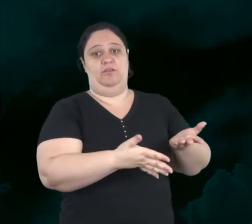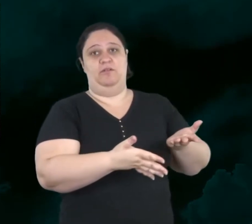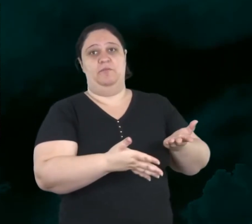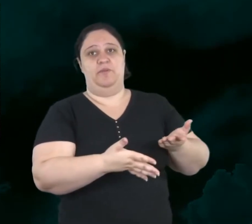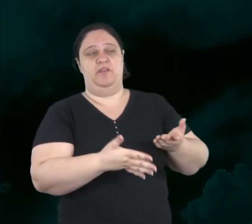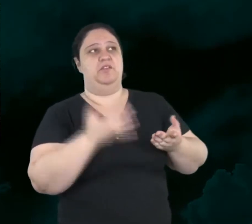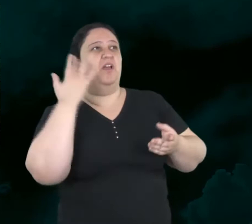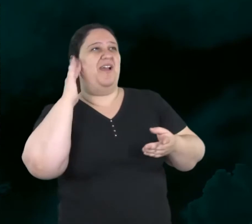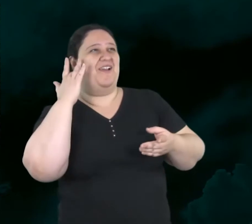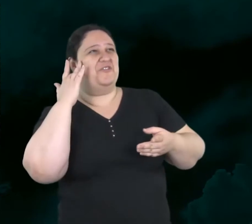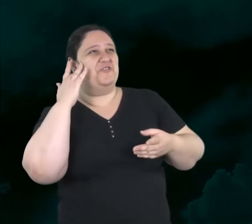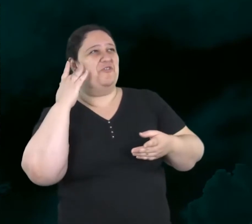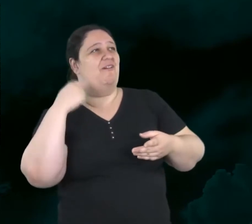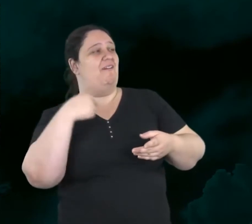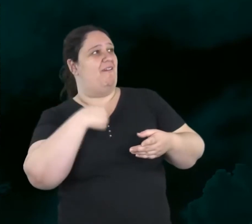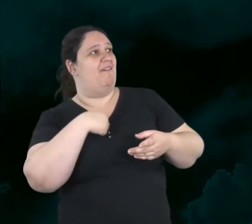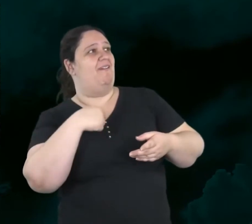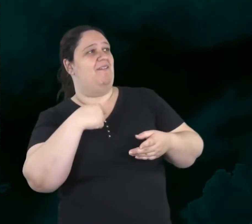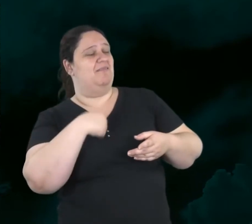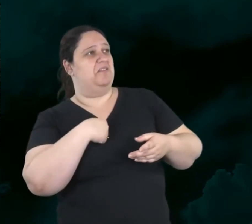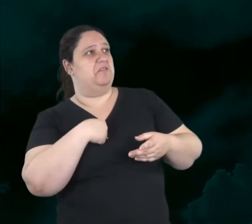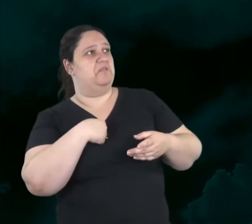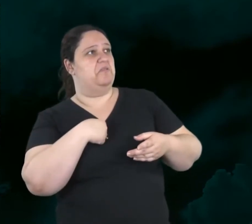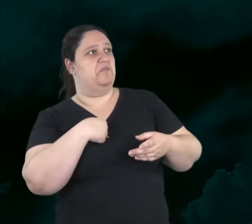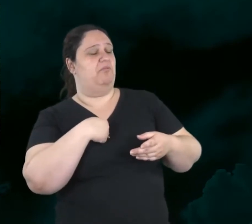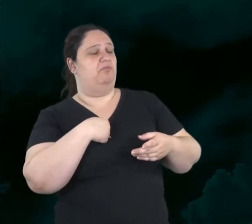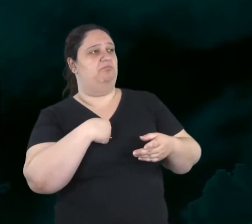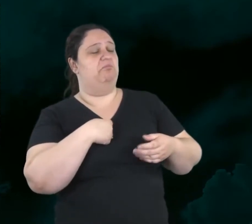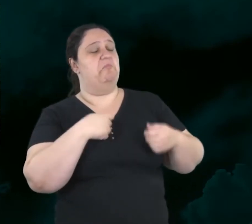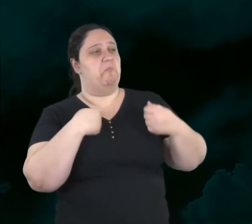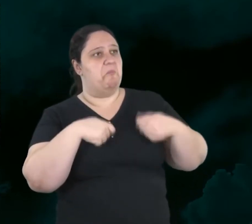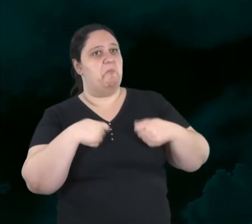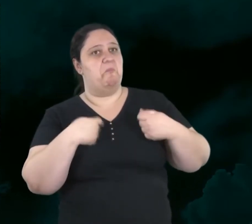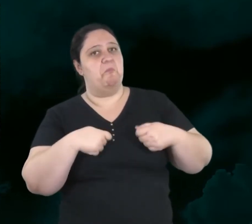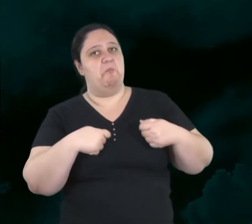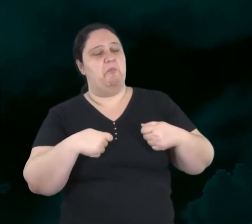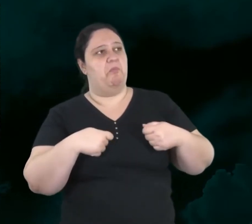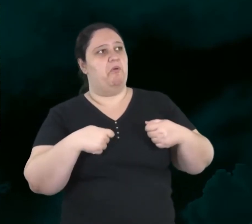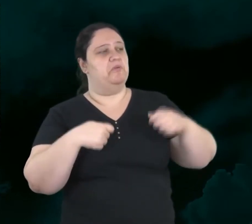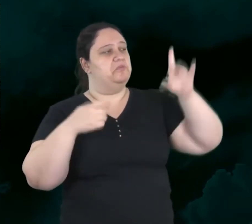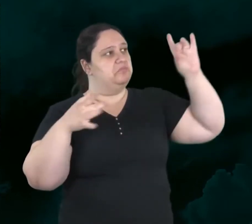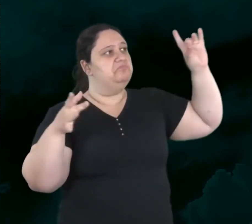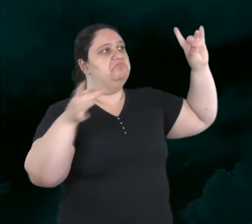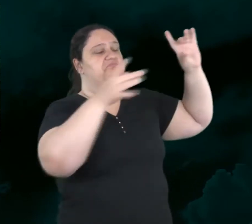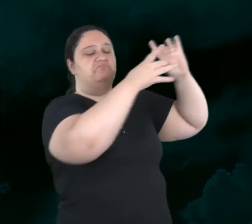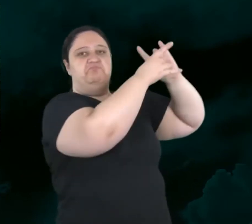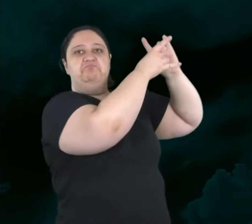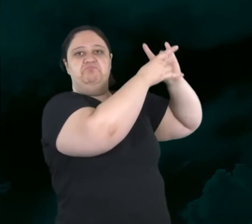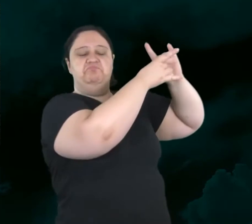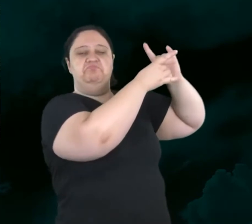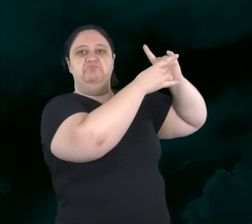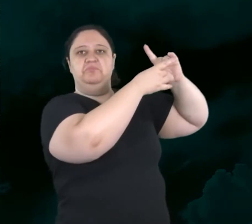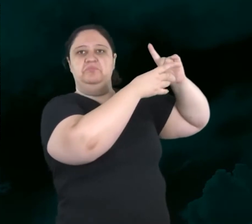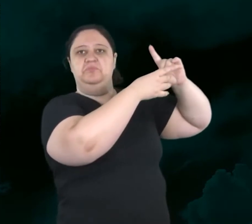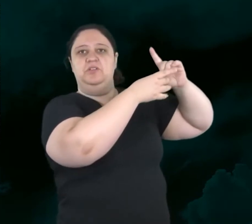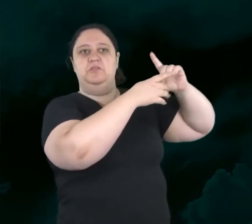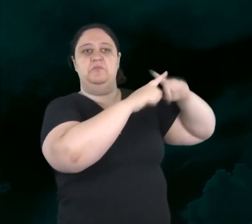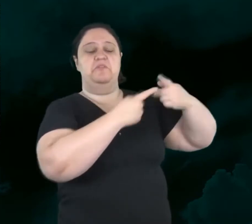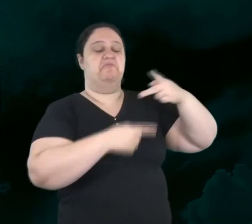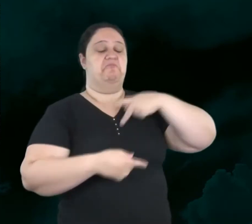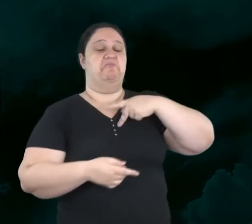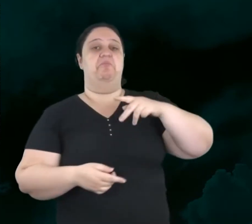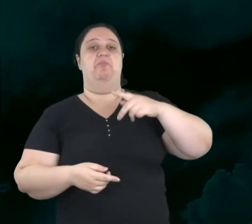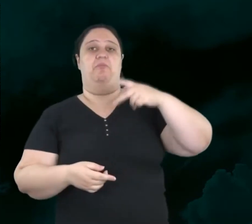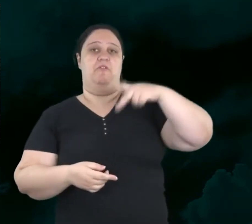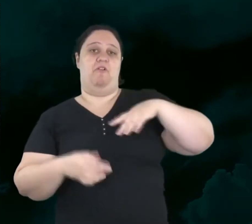haver um outro centro, né, de conexão, e comeu da